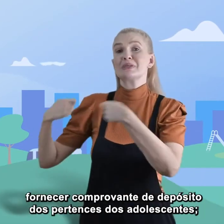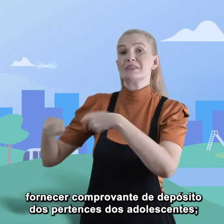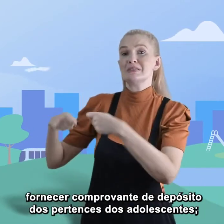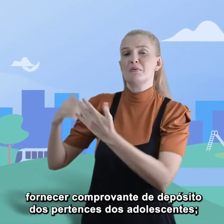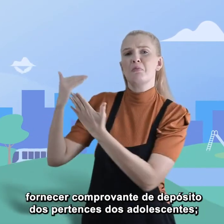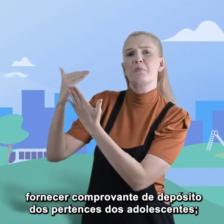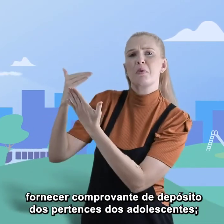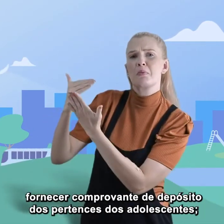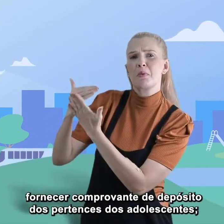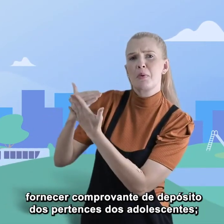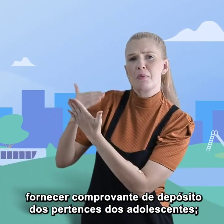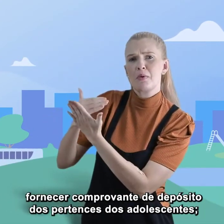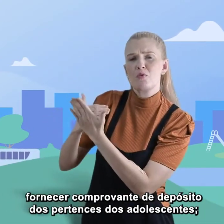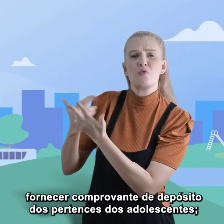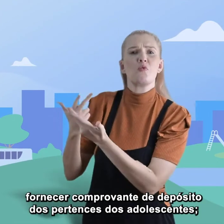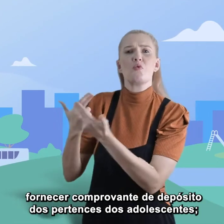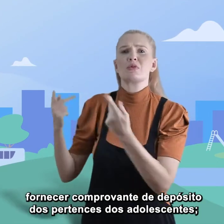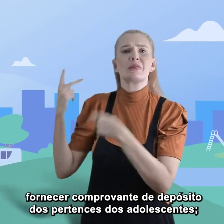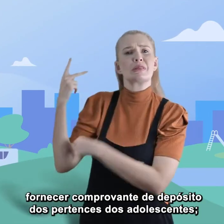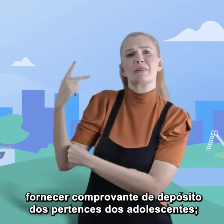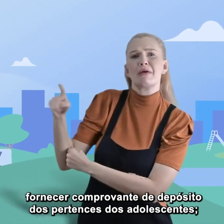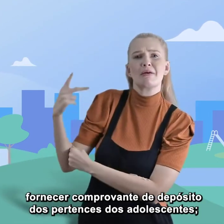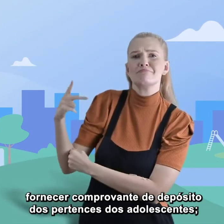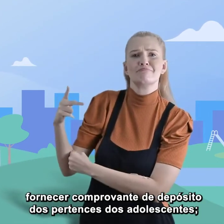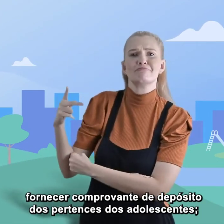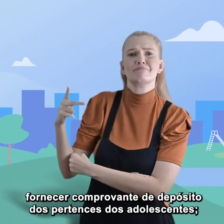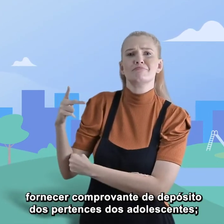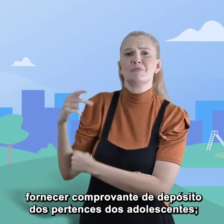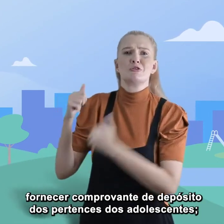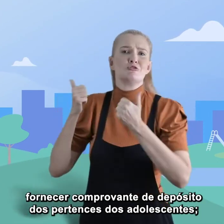Fornecer comprovante de depósito dos pertences dos adolescentes.